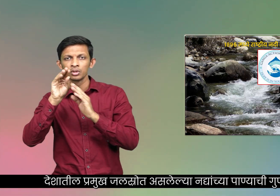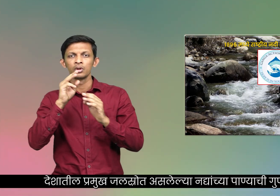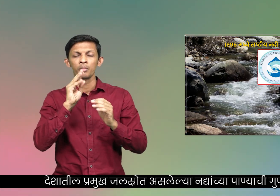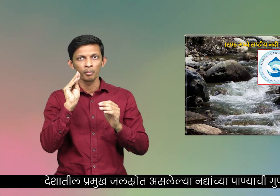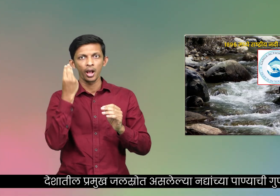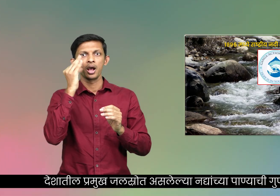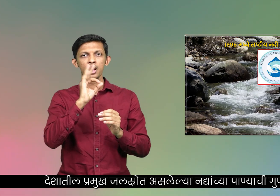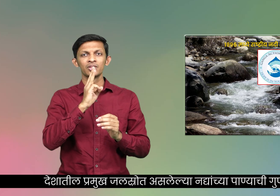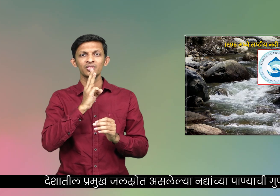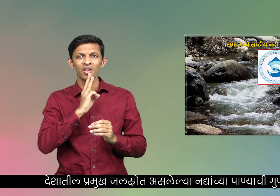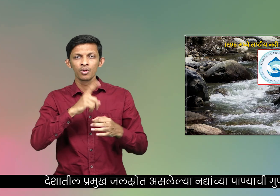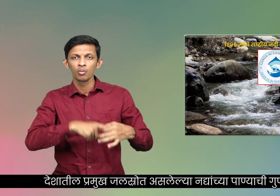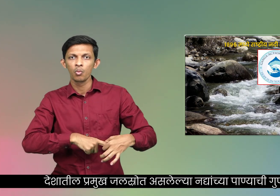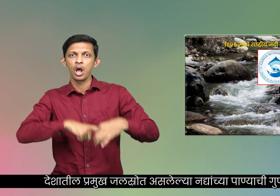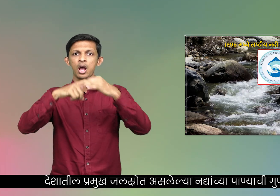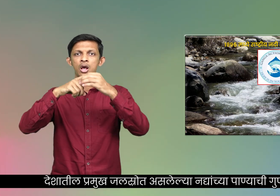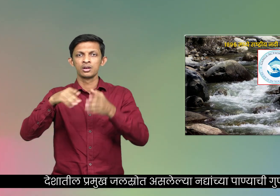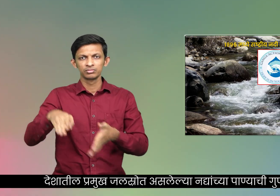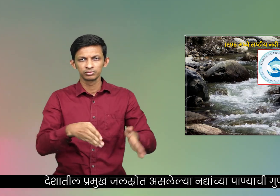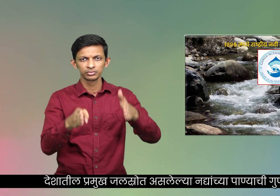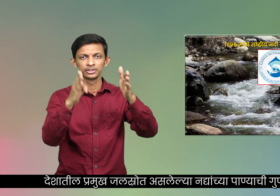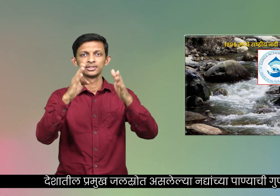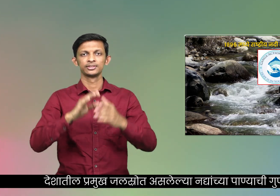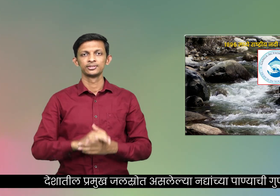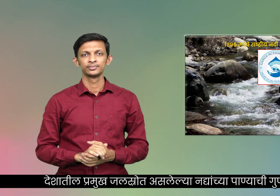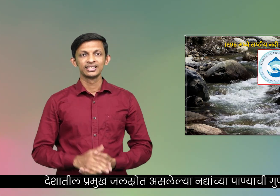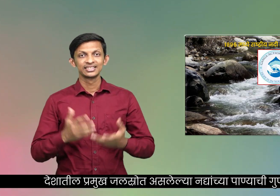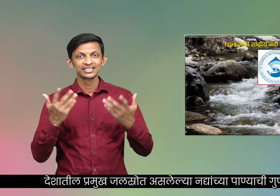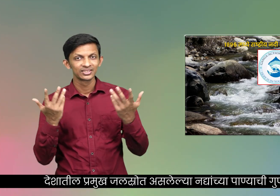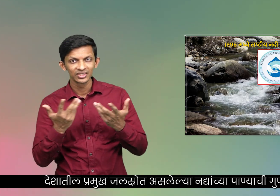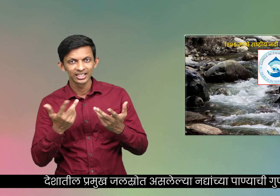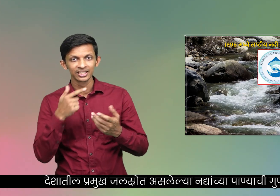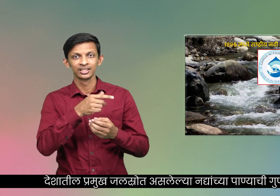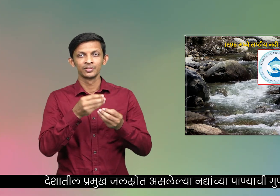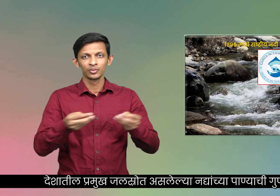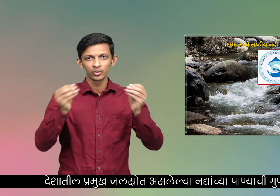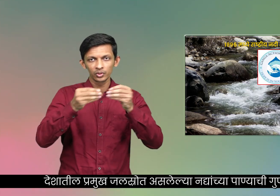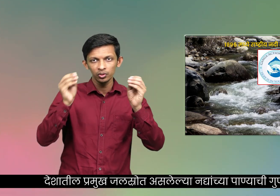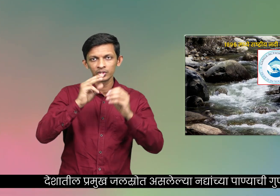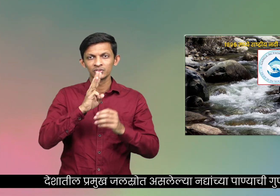देशातील प्रमुख जलस्रोत असलेल्या नद्यांच्या पाण्याची गुणवत्ता सुधारणं हे होतं.